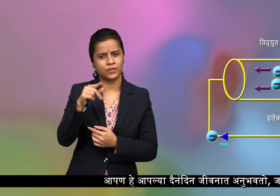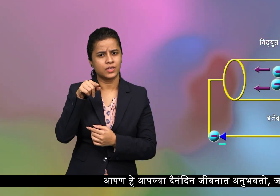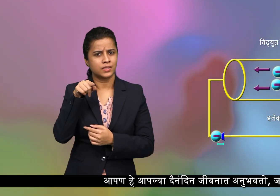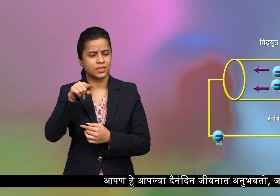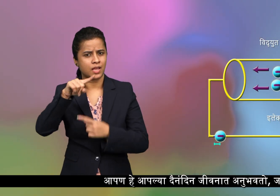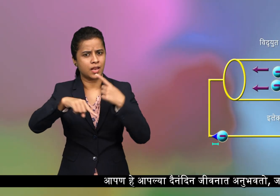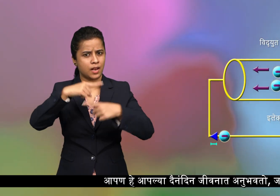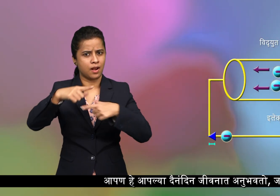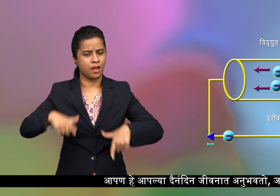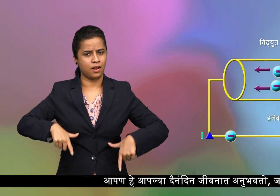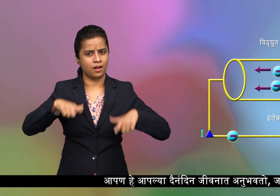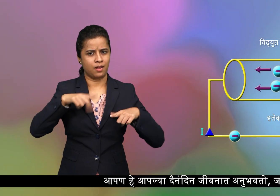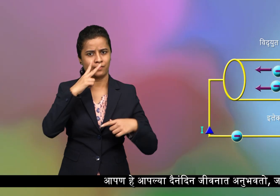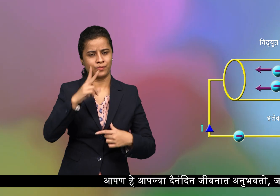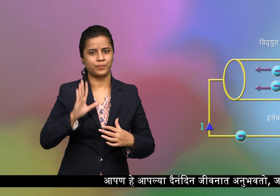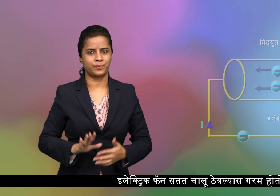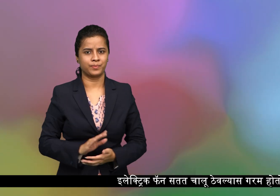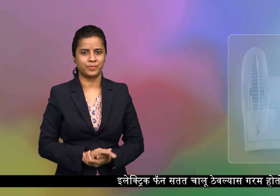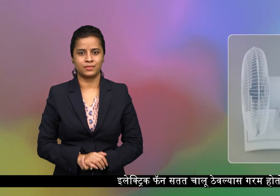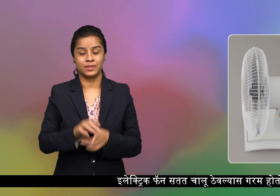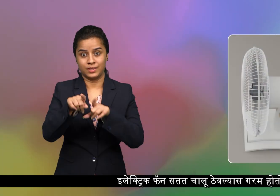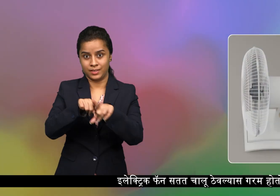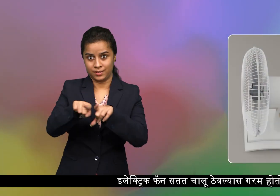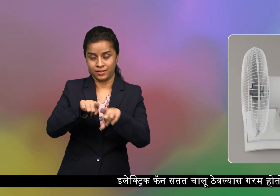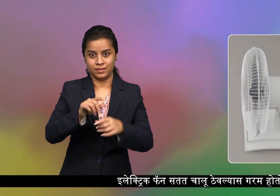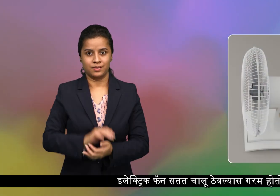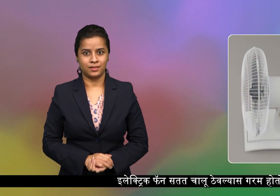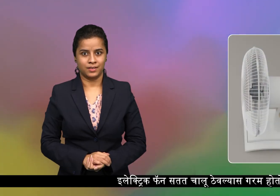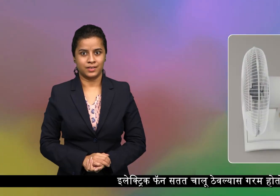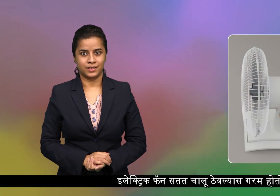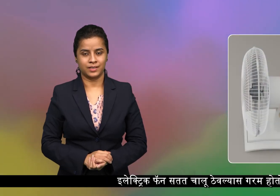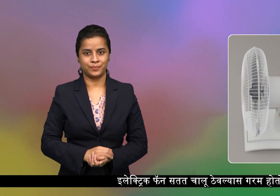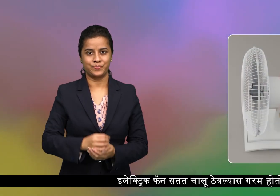आपण हे आपल्या दैनंदिन जीवनात अनुभवतो, जसे की इलेक्ट्रिक फॅन्स